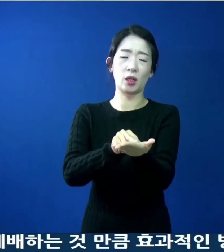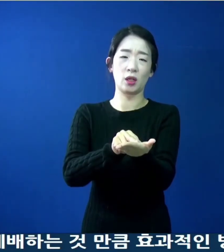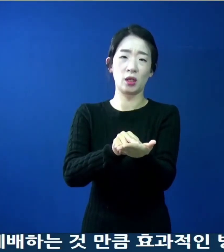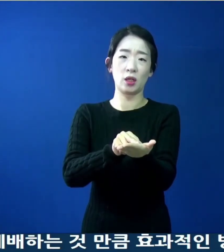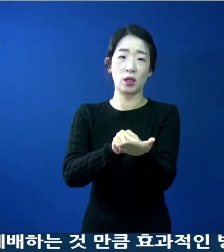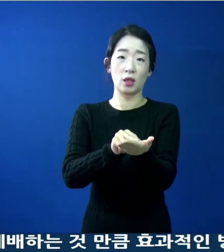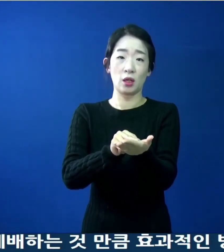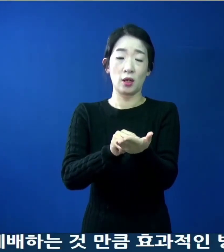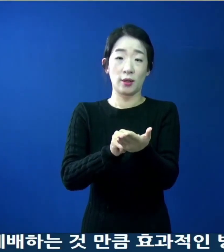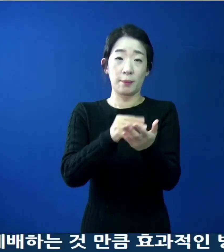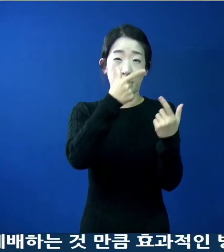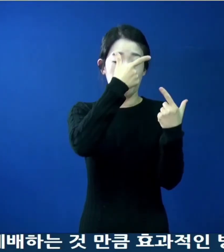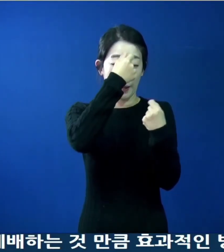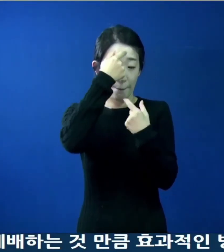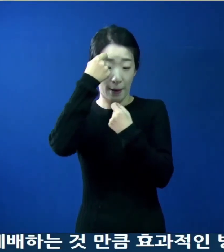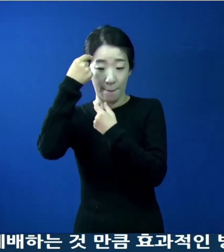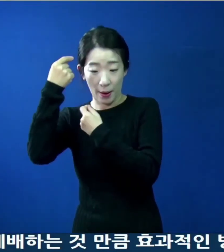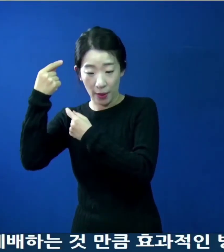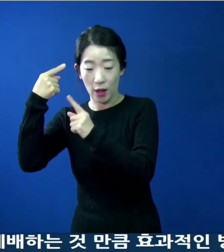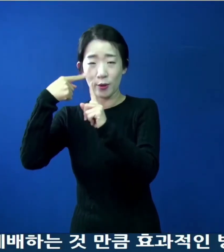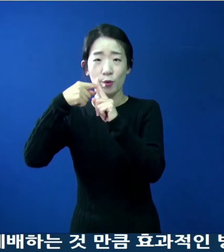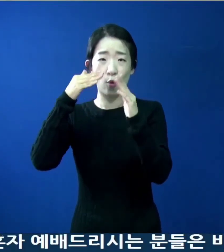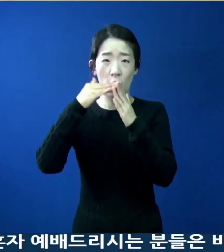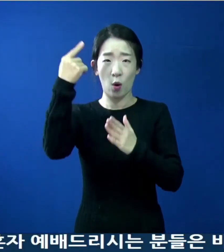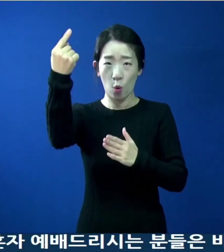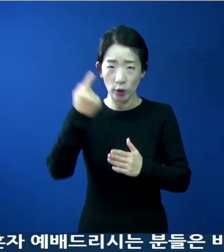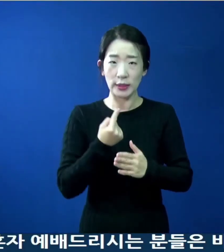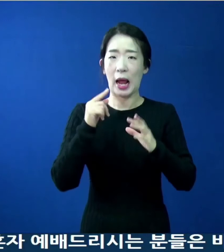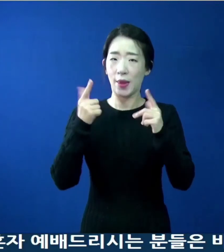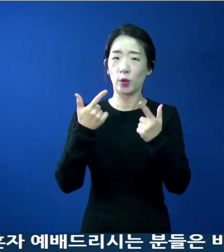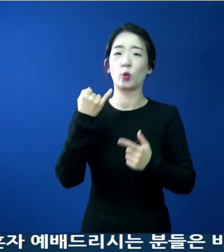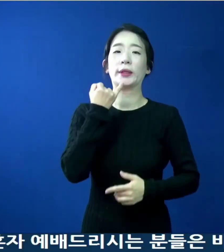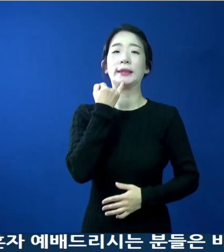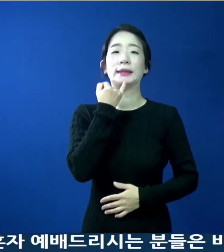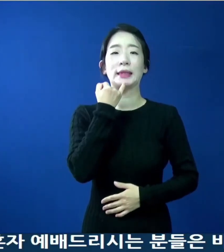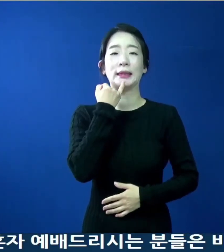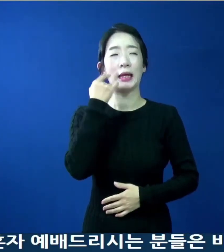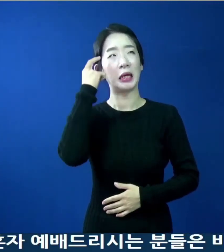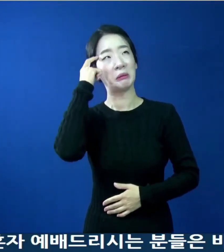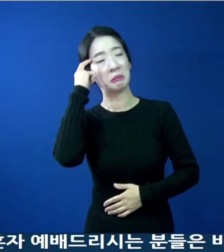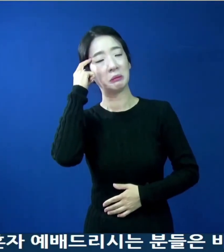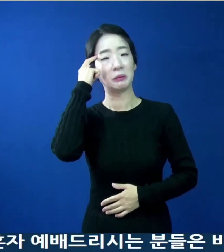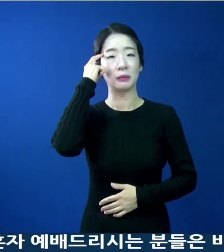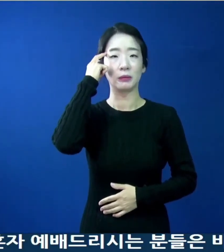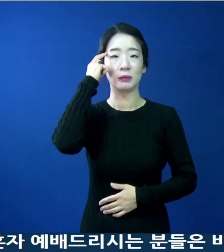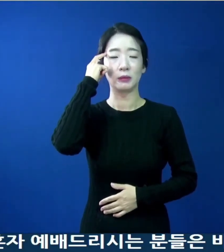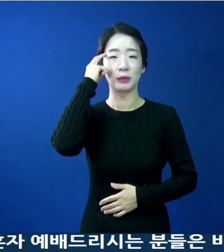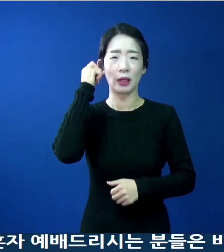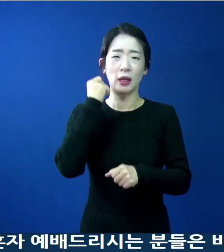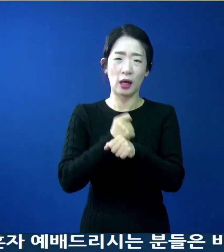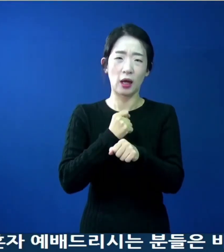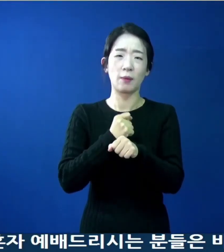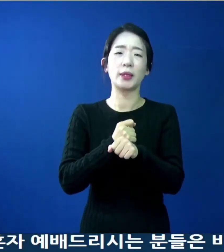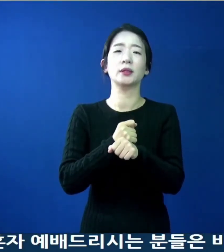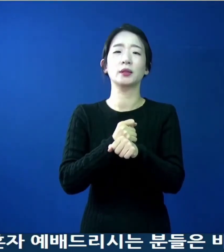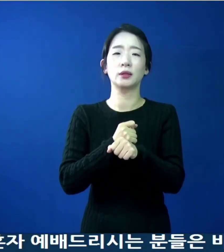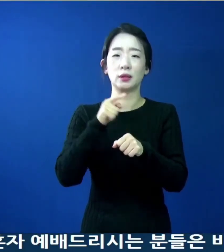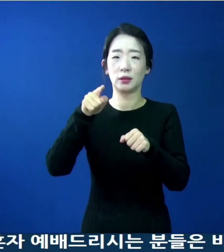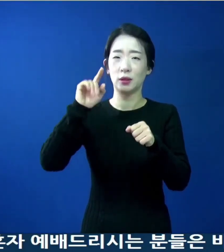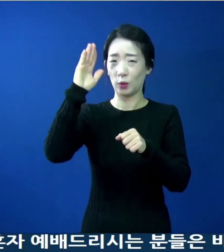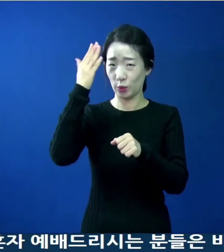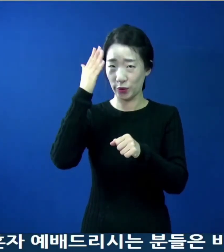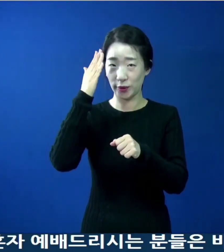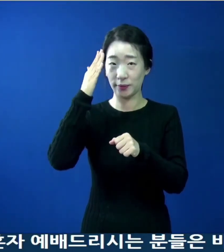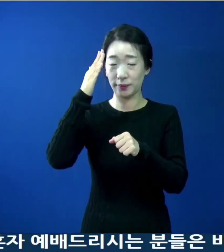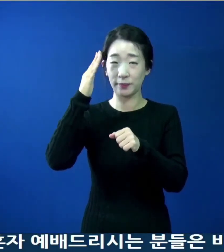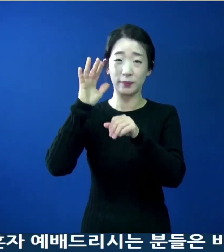정기적으로 교회에 오지 않아도 된다는 문화적인 코드가 만들어진 상황 속에서의 신앙생활을 하는